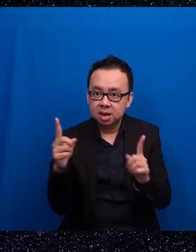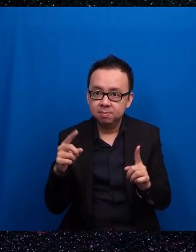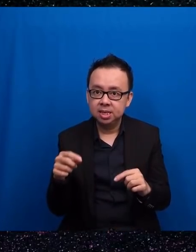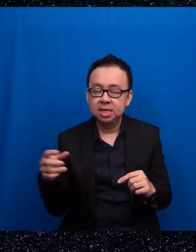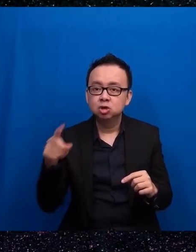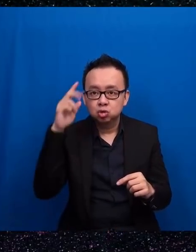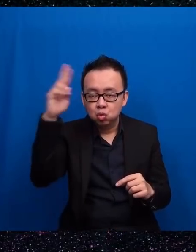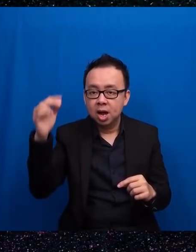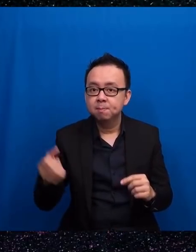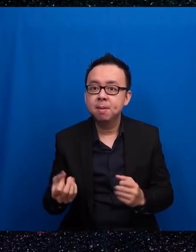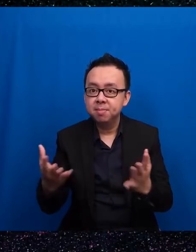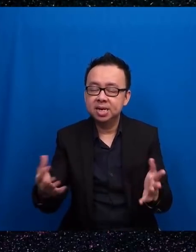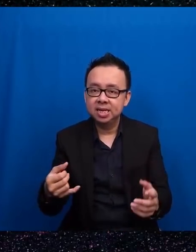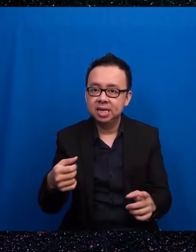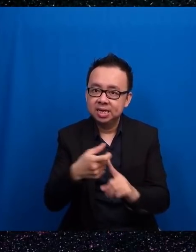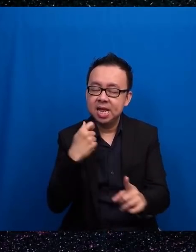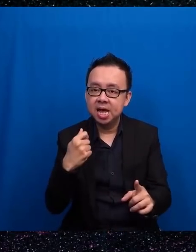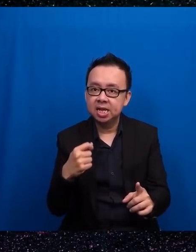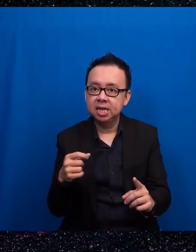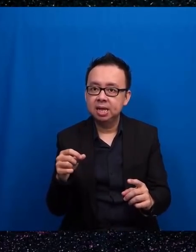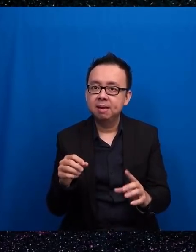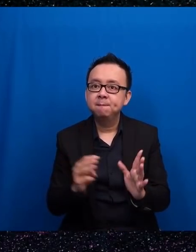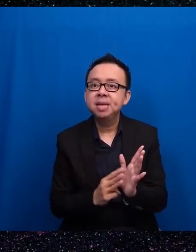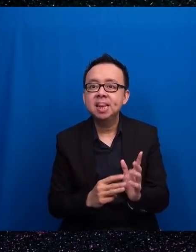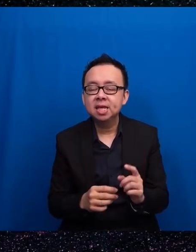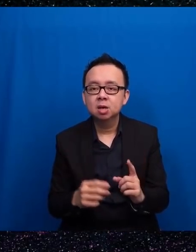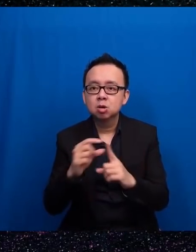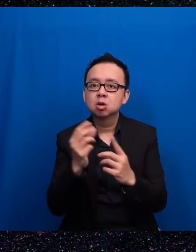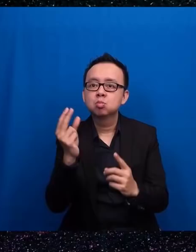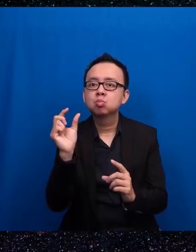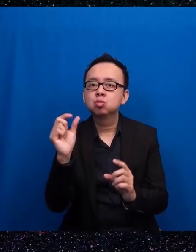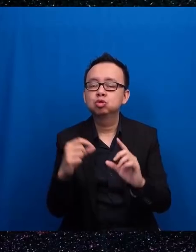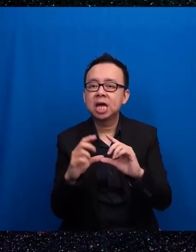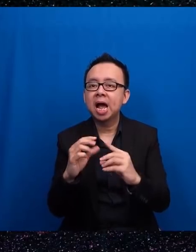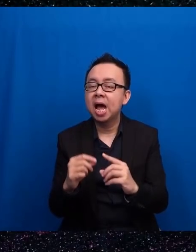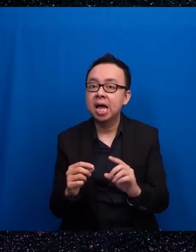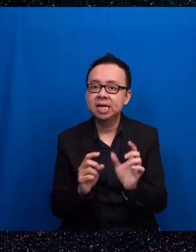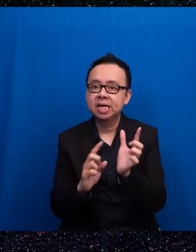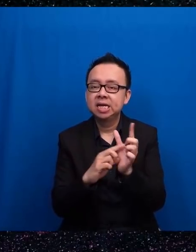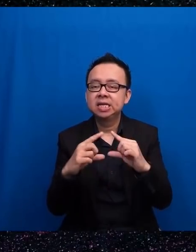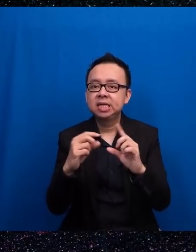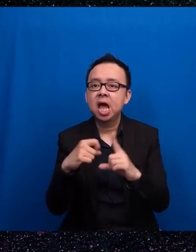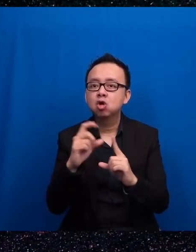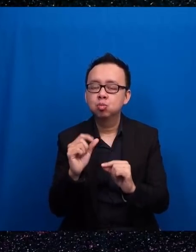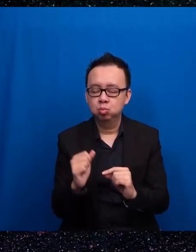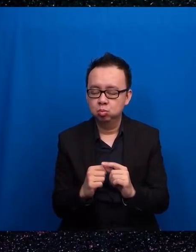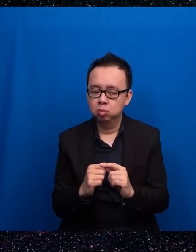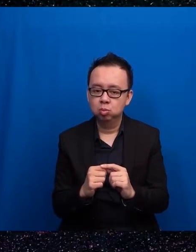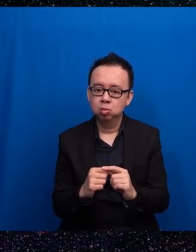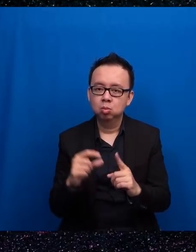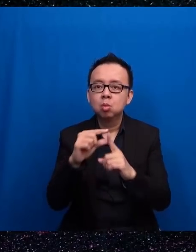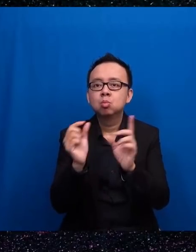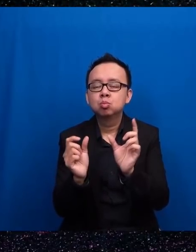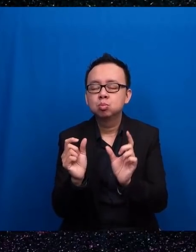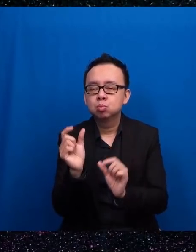Yakub. Bapak ibu saudara sadari, milik pusaka tidak untuk jual beli. Dengan